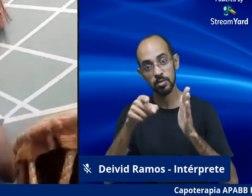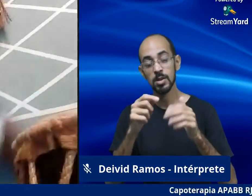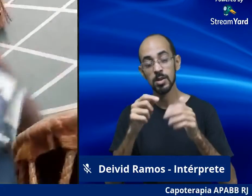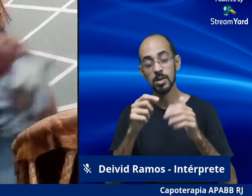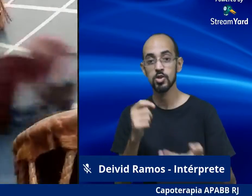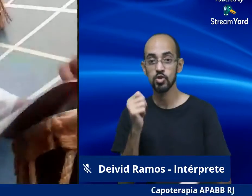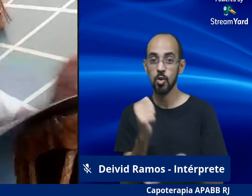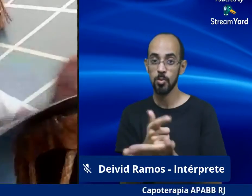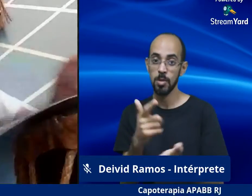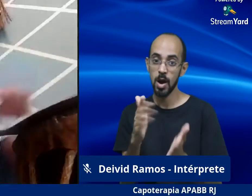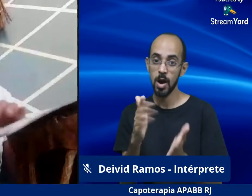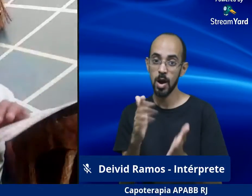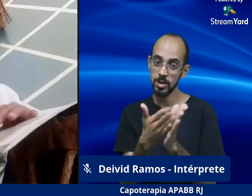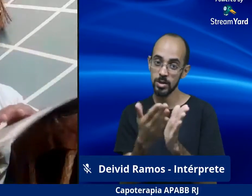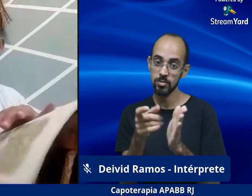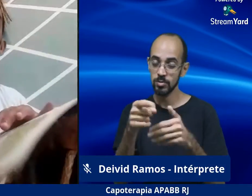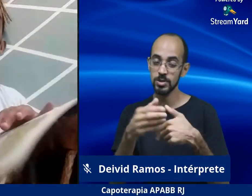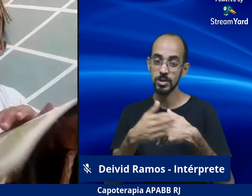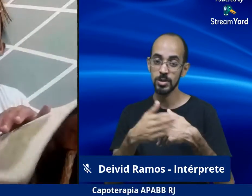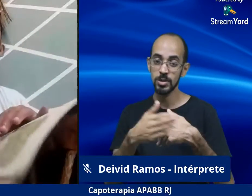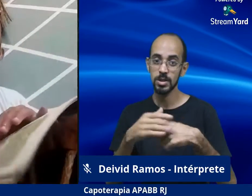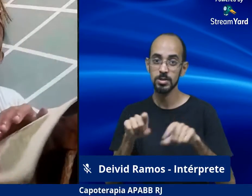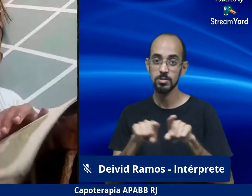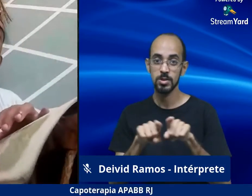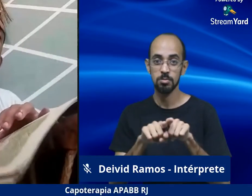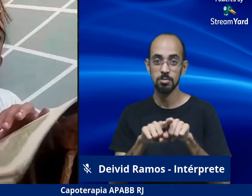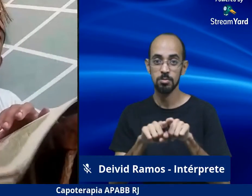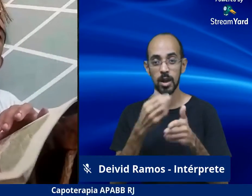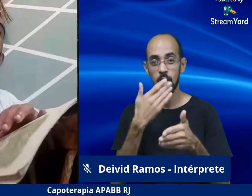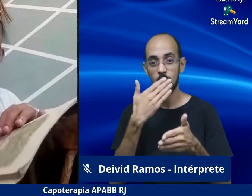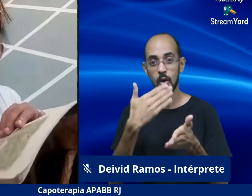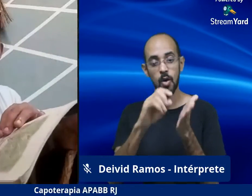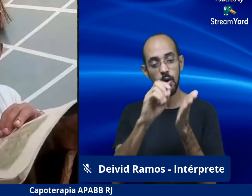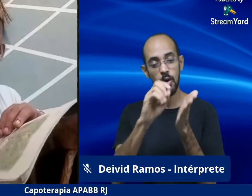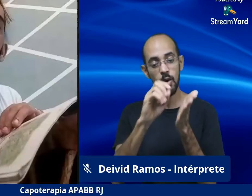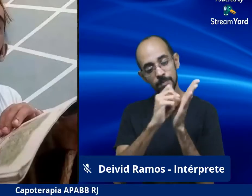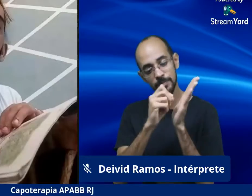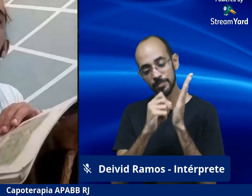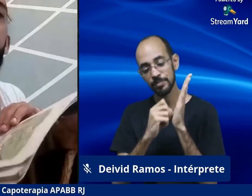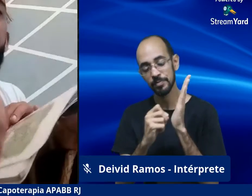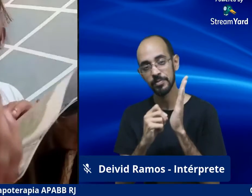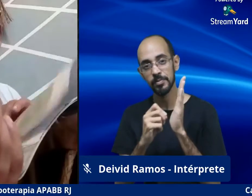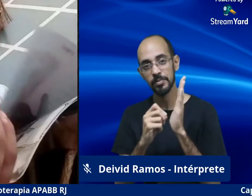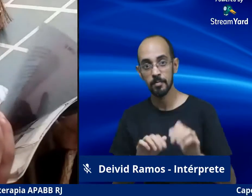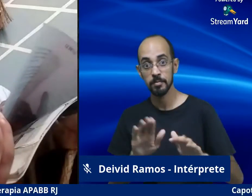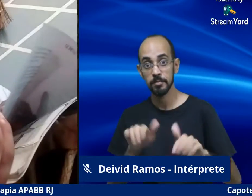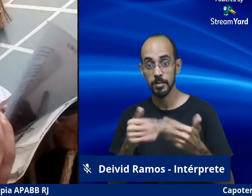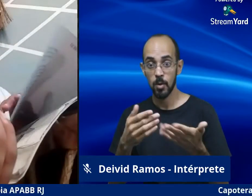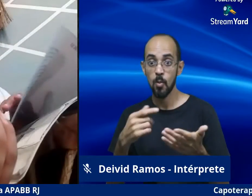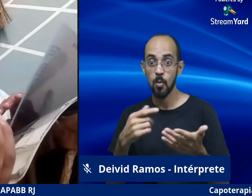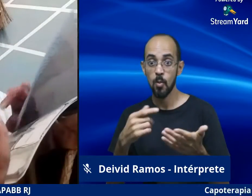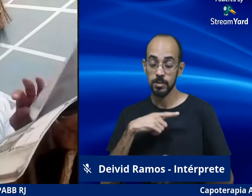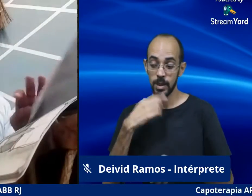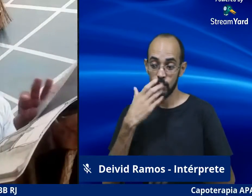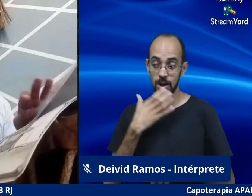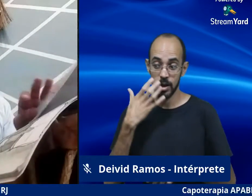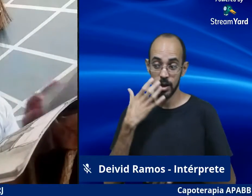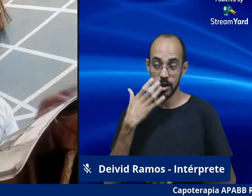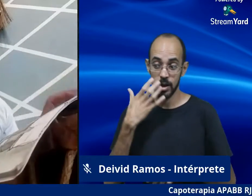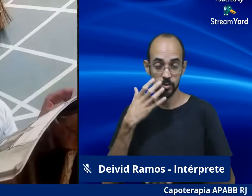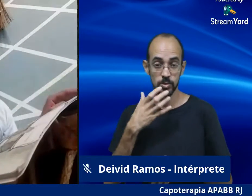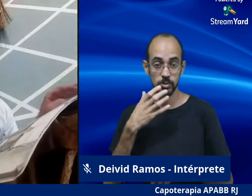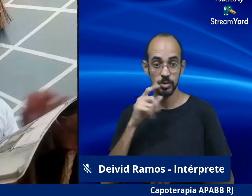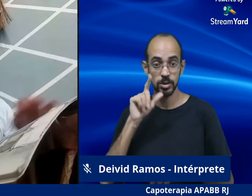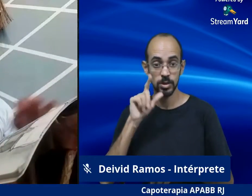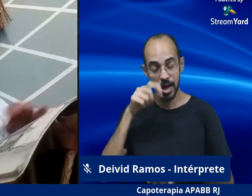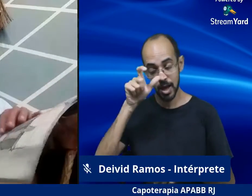preferir. E aí, né, tem um canto. E quem emite esse canto, né, é